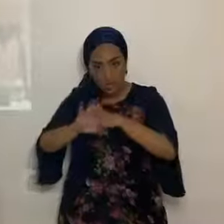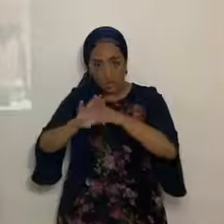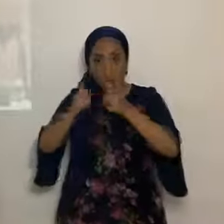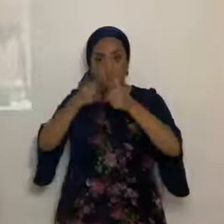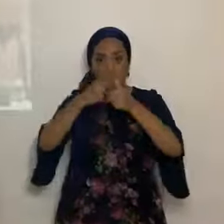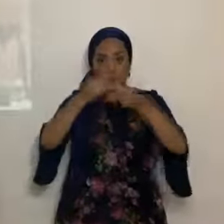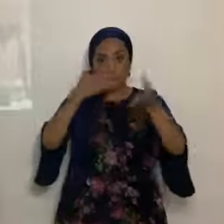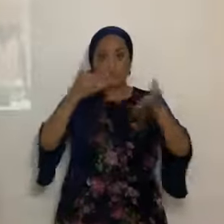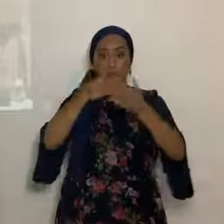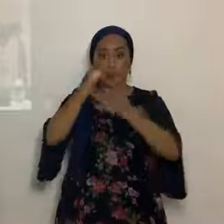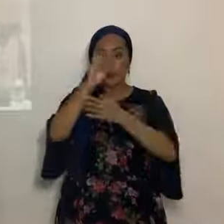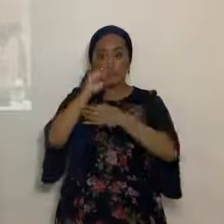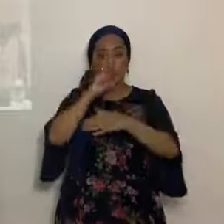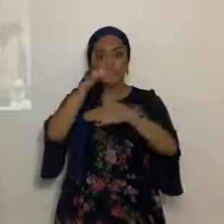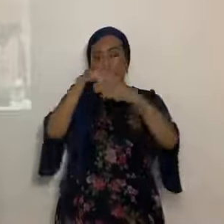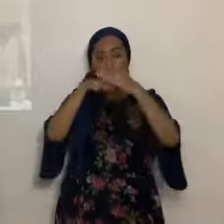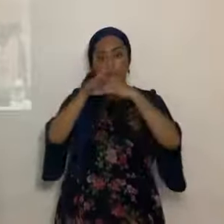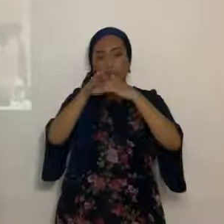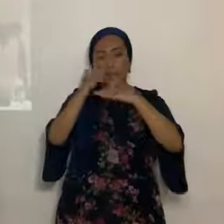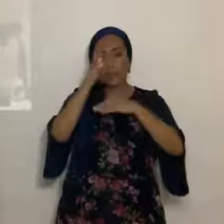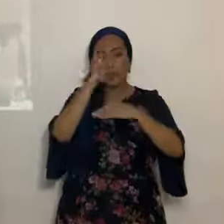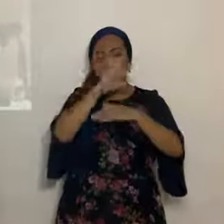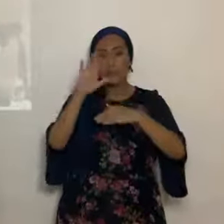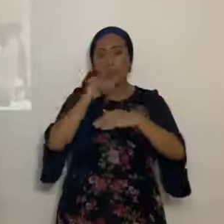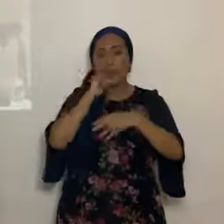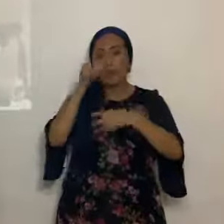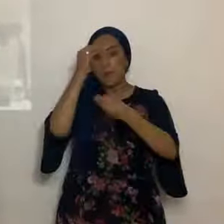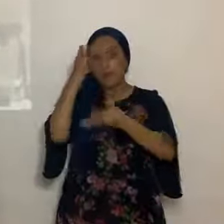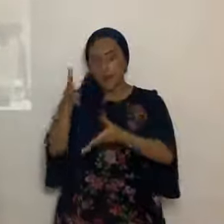anunció la buena nueva no entraron por causa de desobediencia.